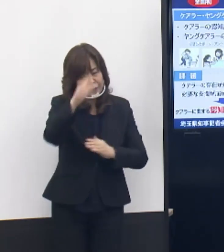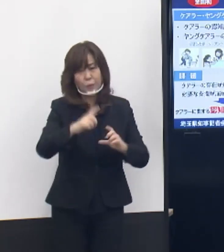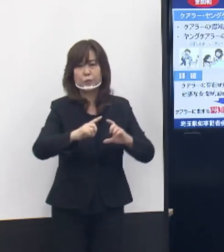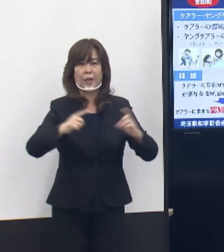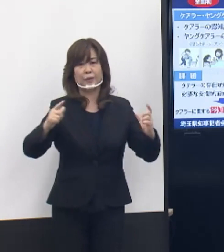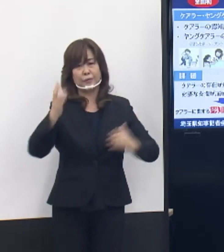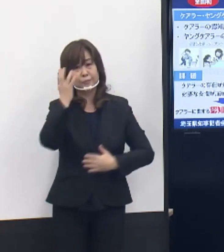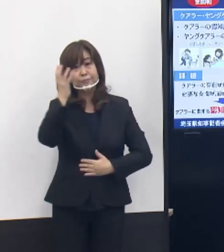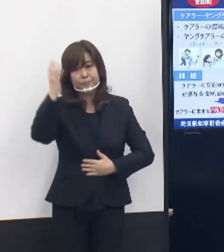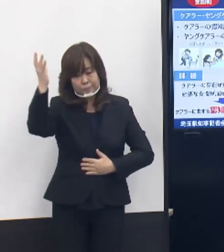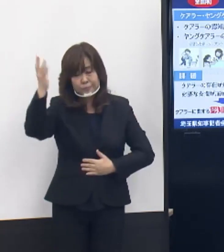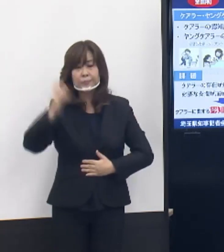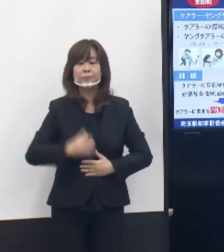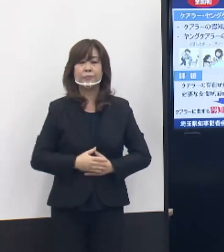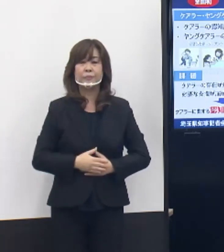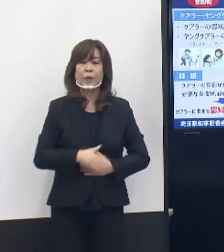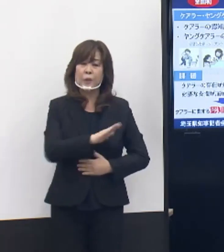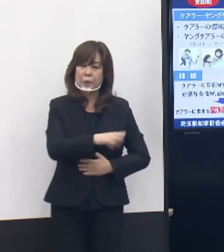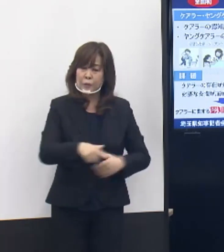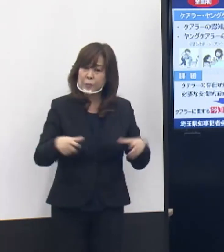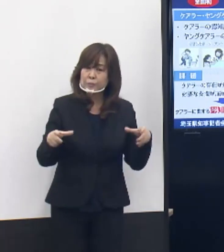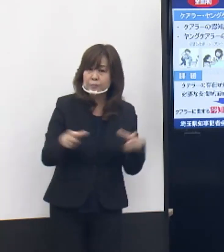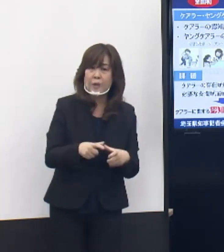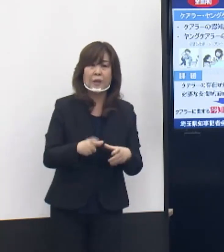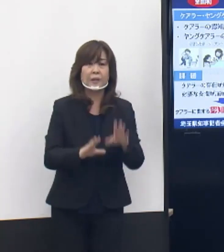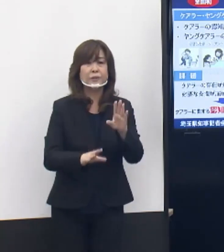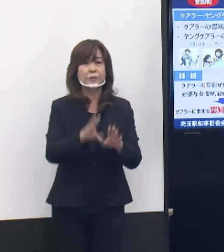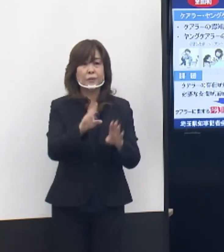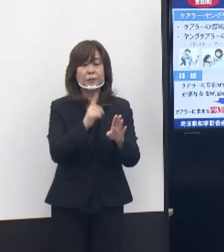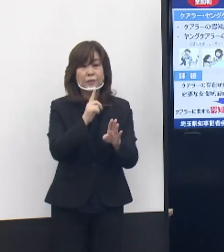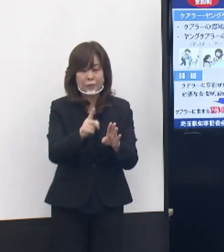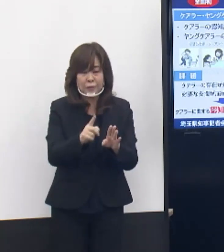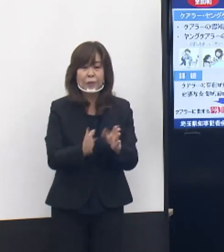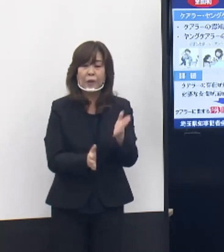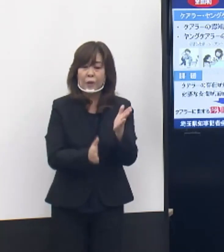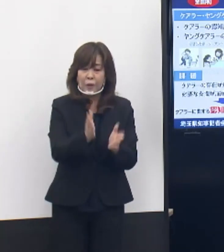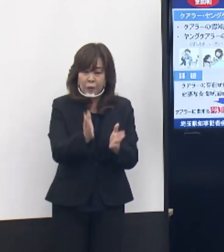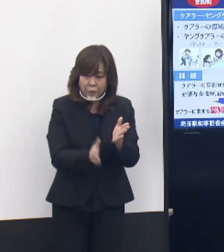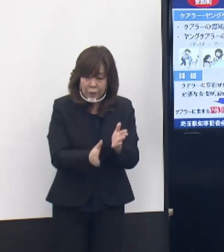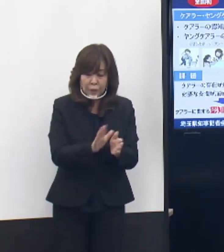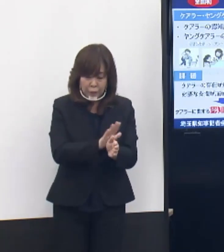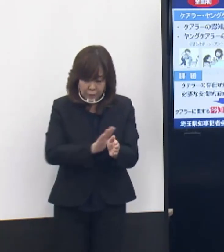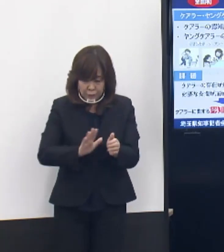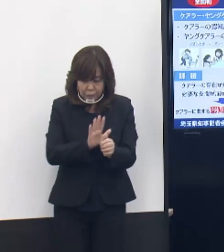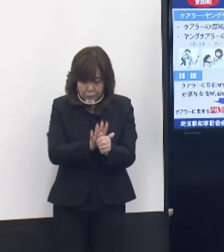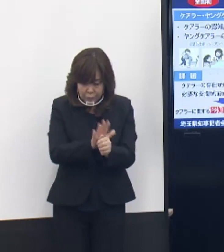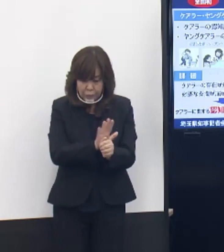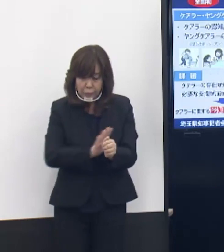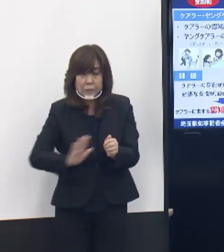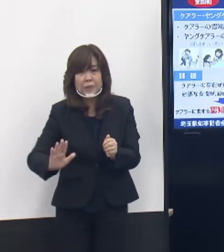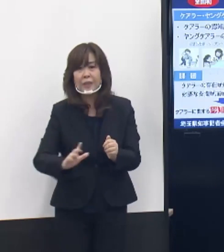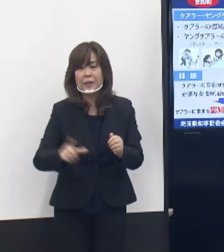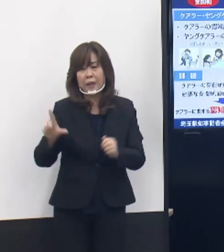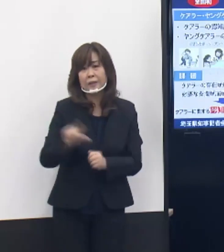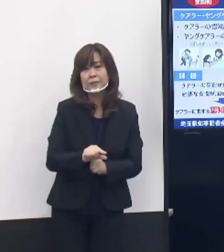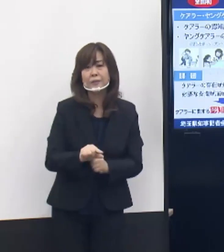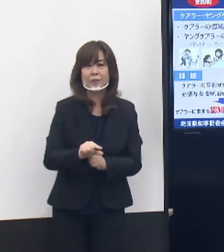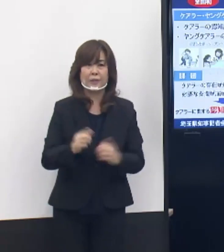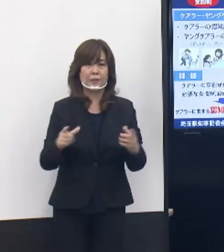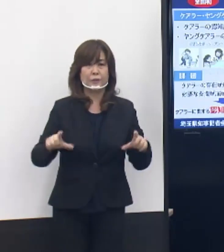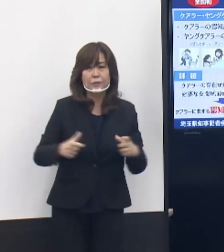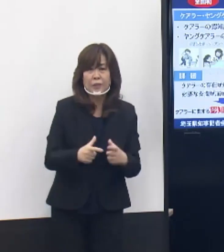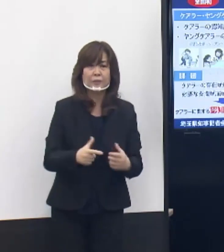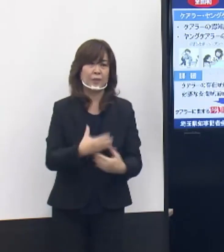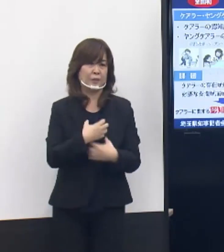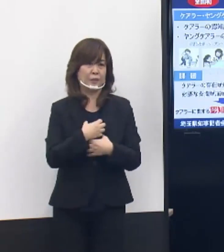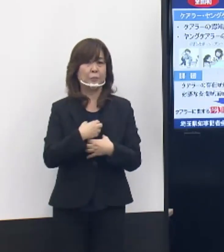で、少子化に代表されるように、ケアラー側が少なくなることで、その負担も増えてまいります。したがってもちろん